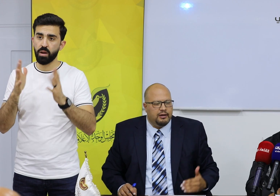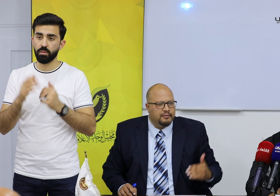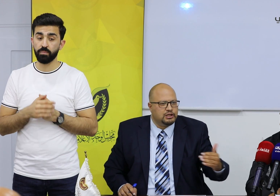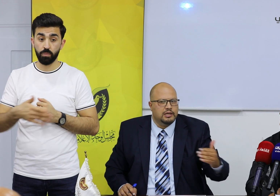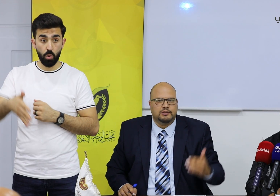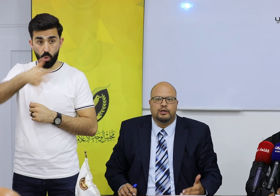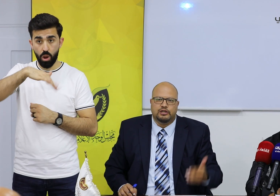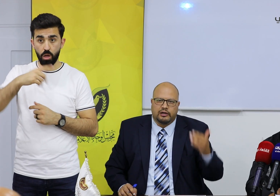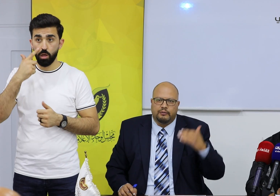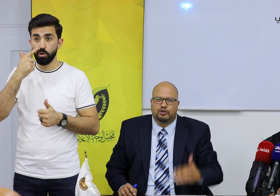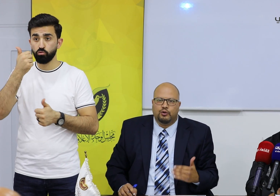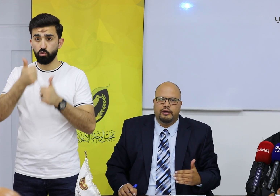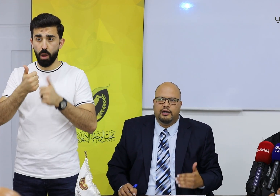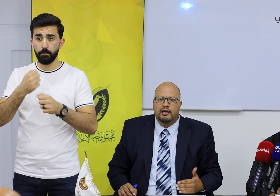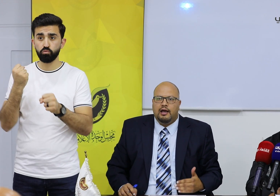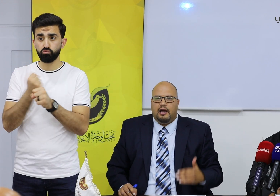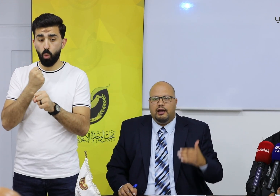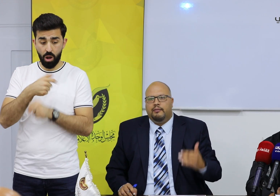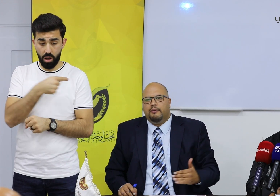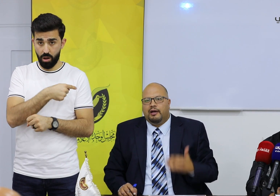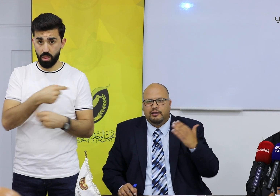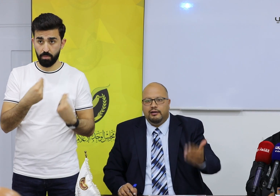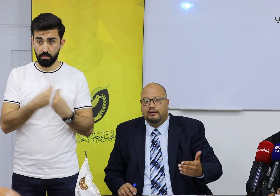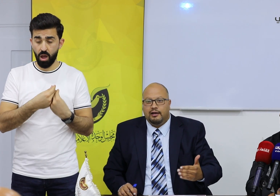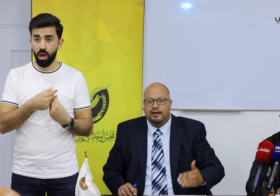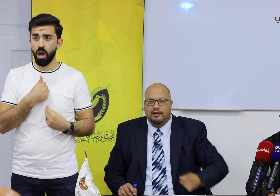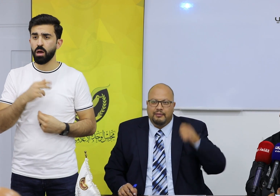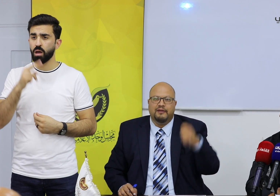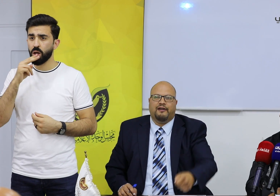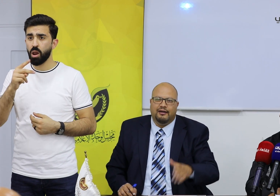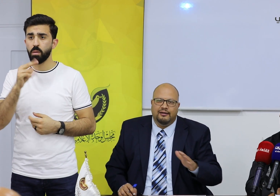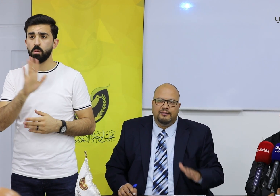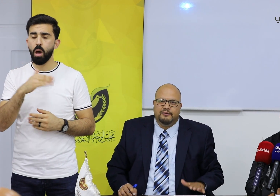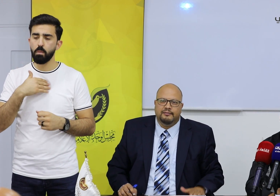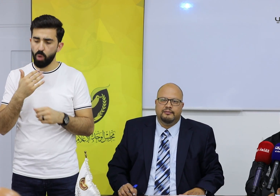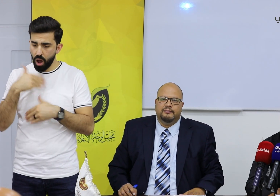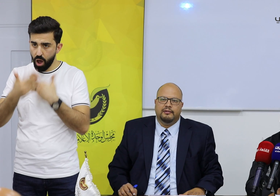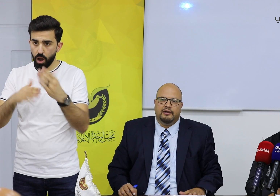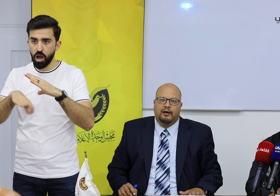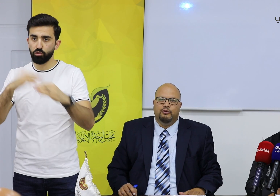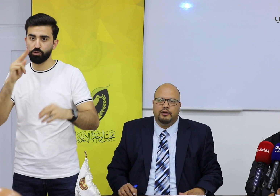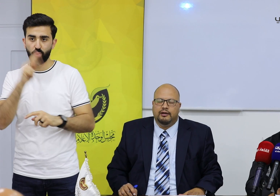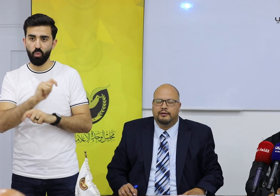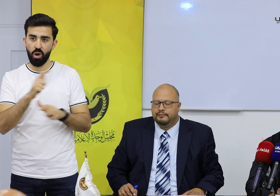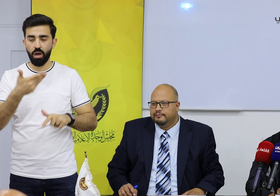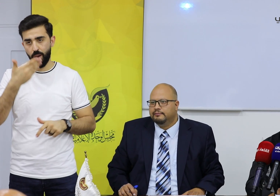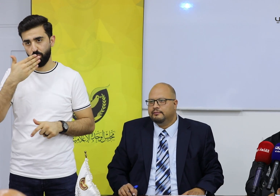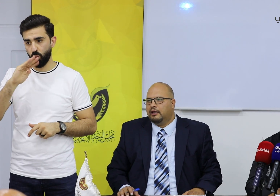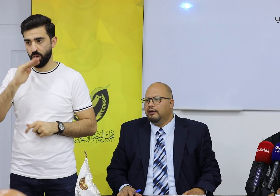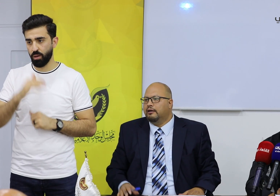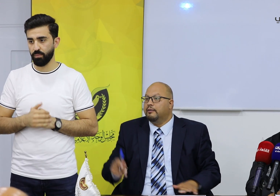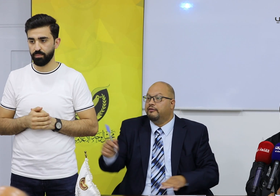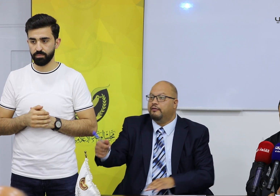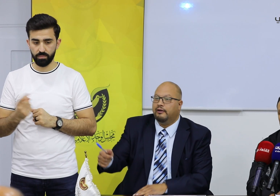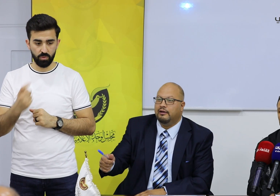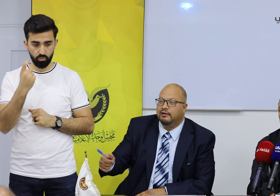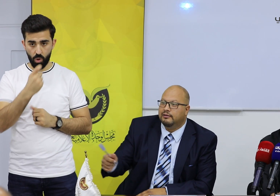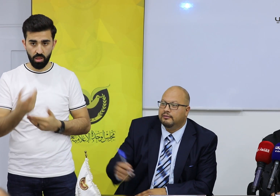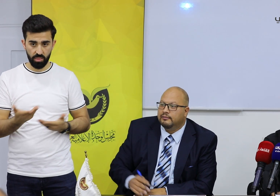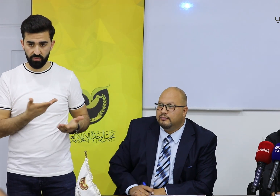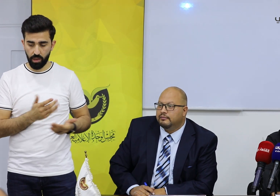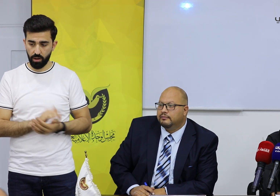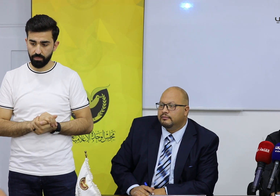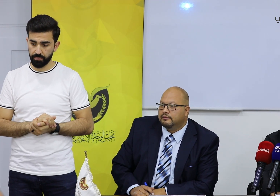جرب المجلس واللي جرب شغلنا انا ما بحكي الا بنفع. لا طبعا طبعا الحمد لله. لا يعني تعريف. طيب تفضلي.